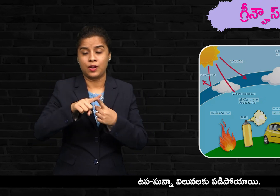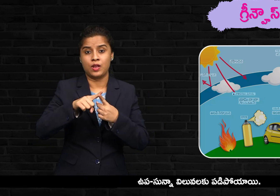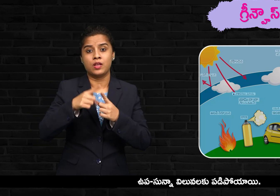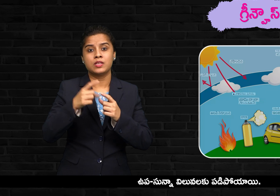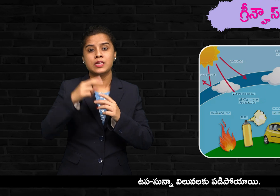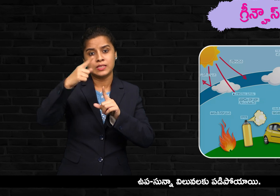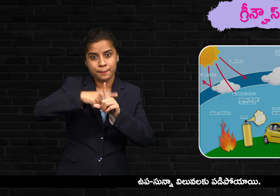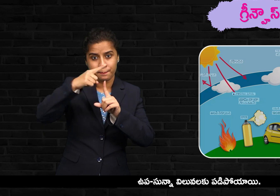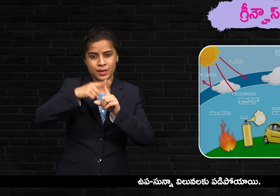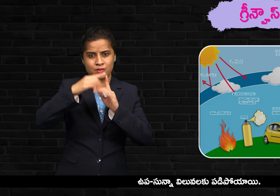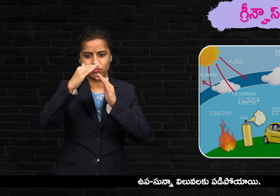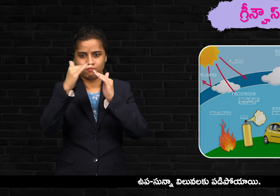ఉప-0 విలువలకు పడిపోయాయి.